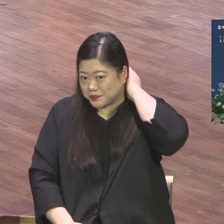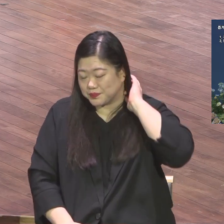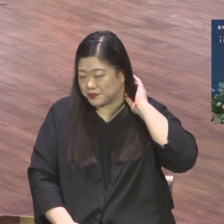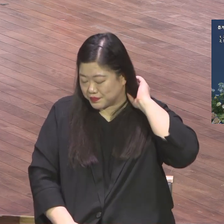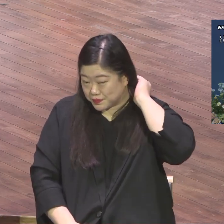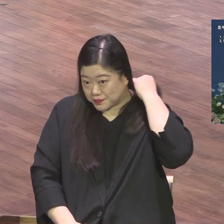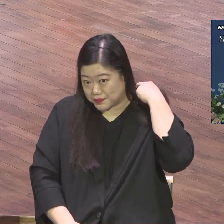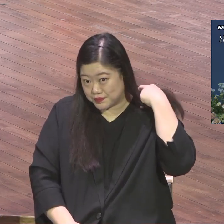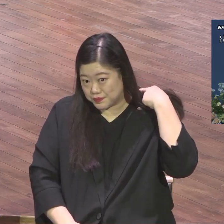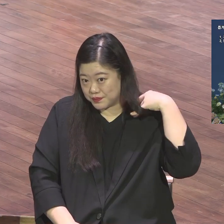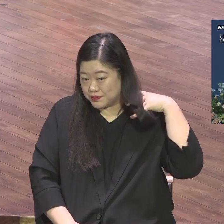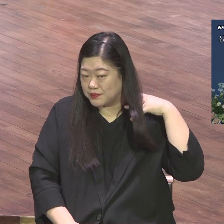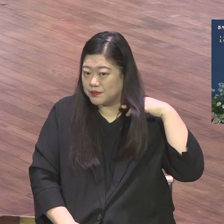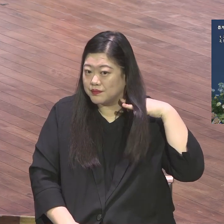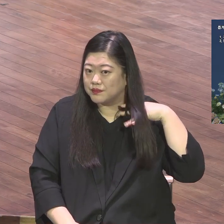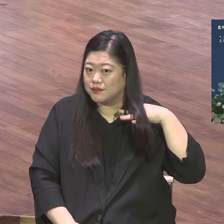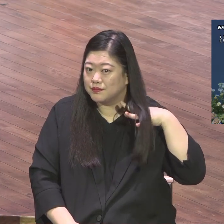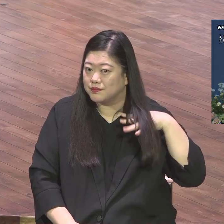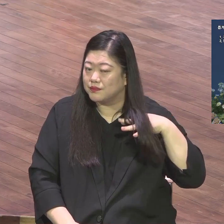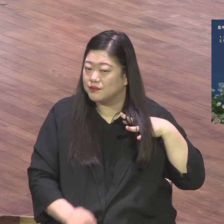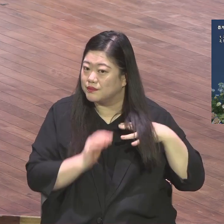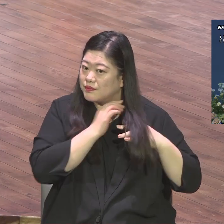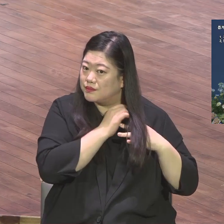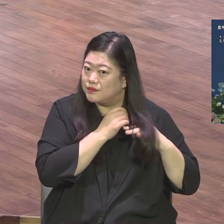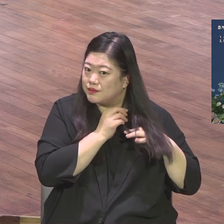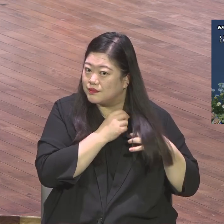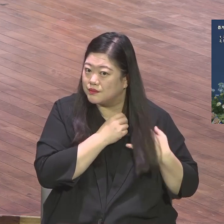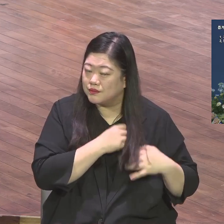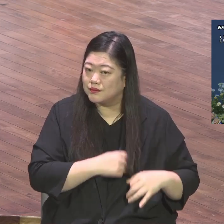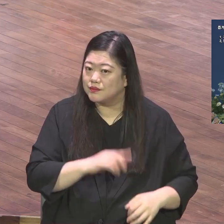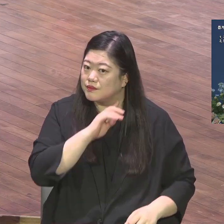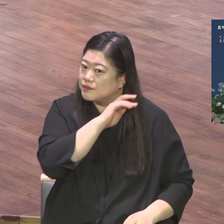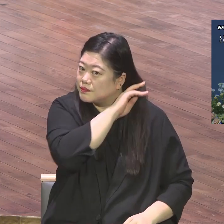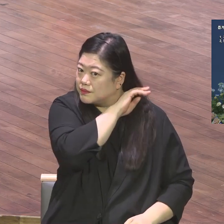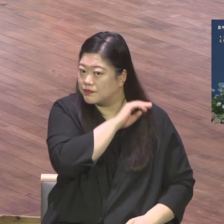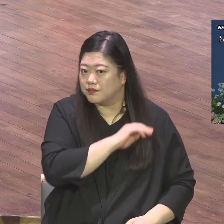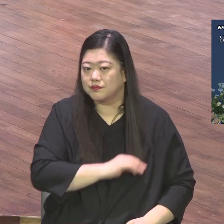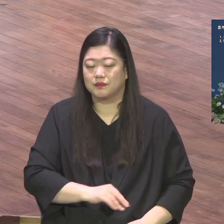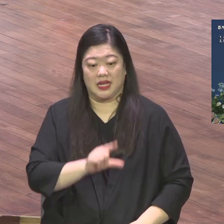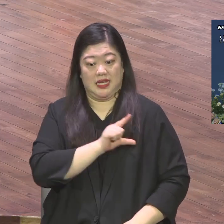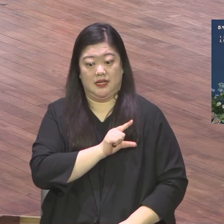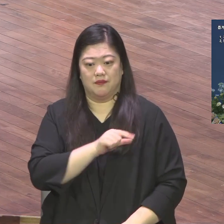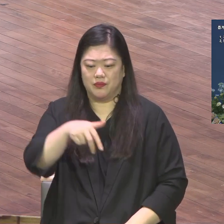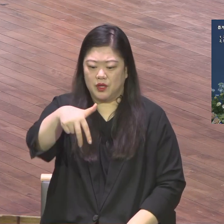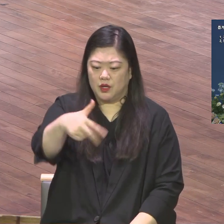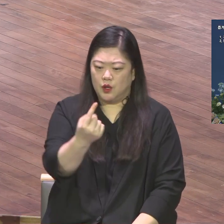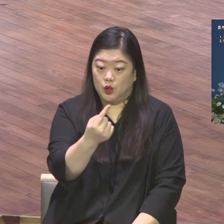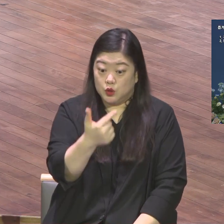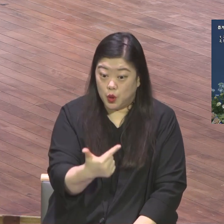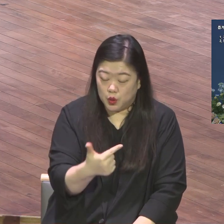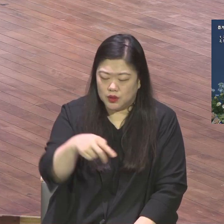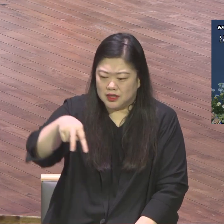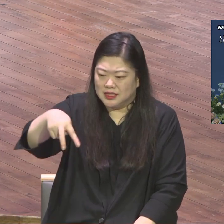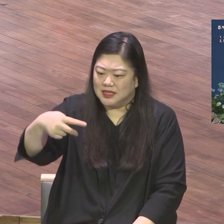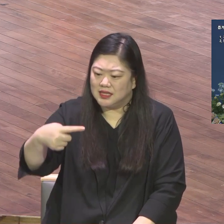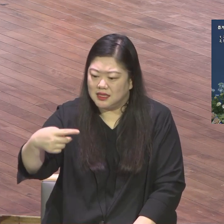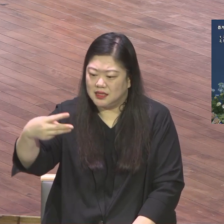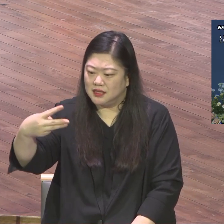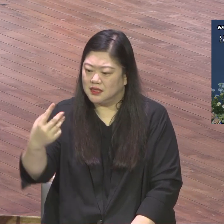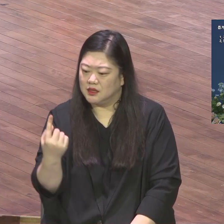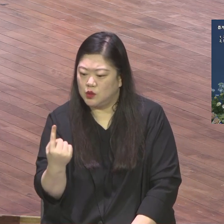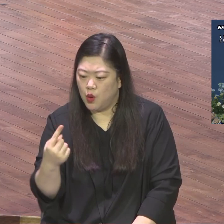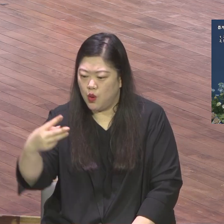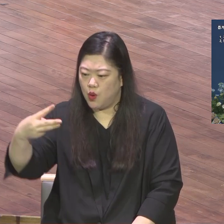영국에서 태어난 세계적인 신학자 설교자 있죠. 존 스타트 목사님. 뭐 우리 뭐 신학교 다닐 때 엄청나게